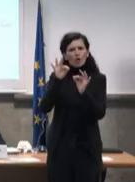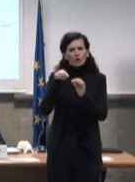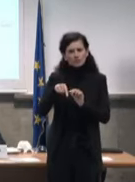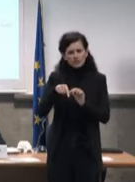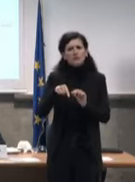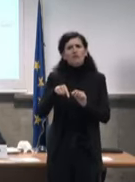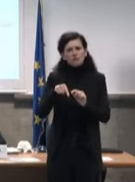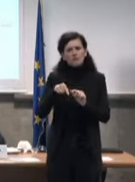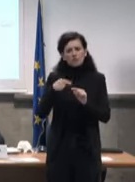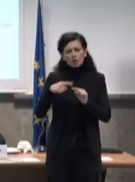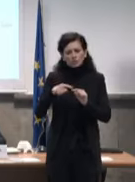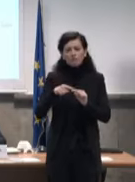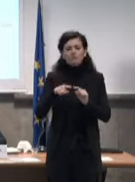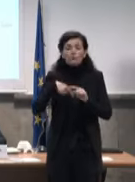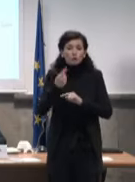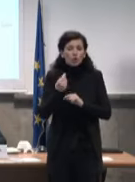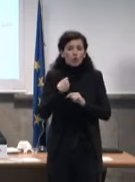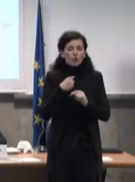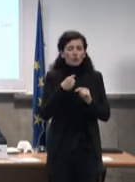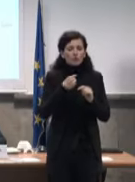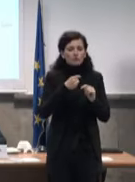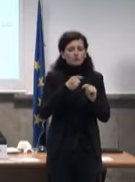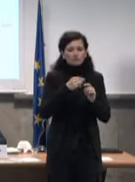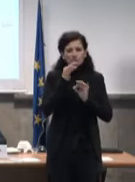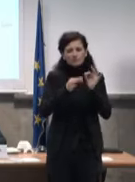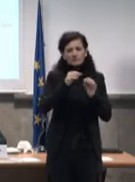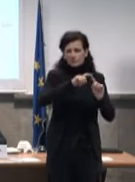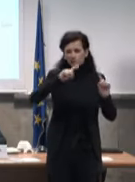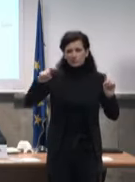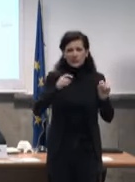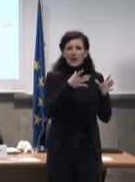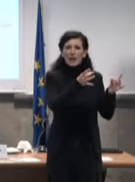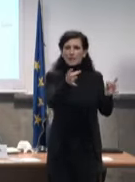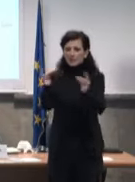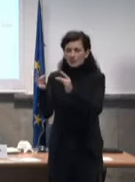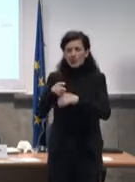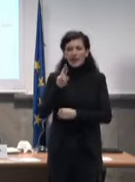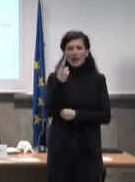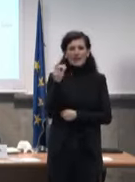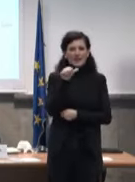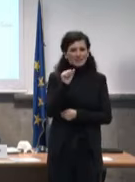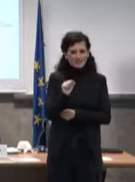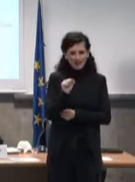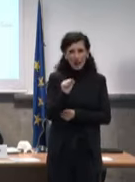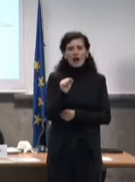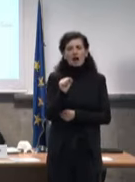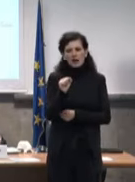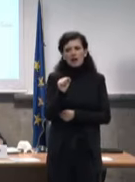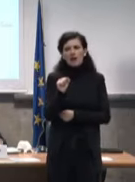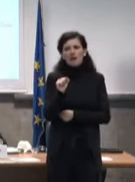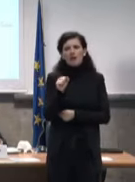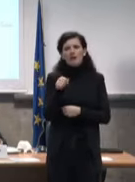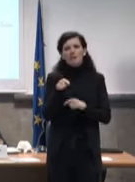faremo dopo l'andamento epidemiologico sulle sulle rsa che come sapete in questo momento